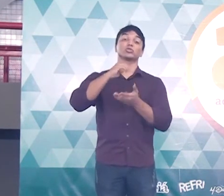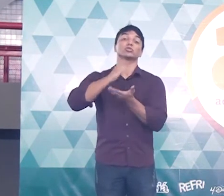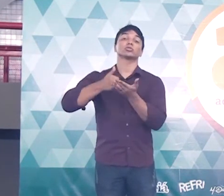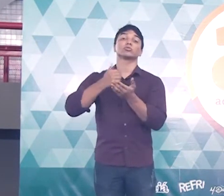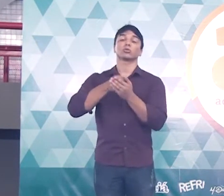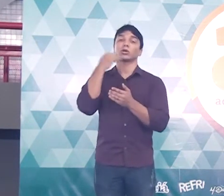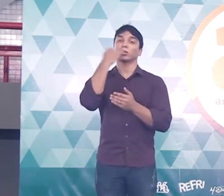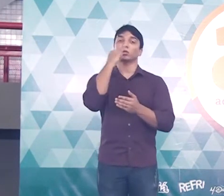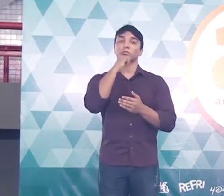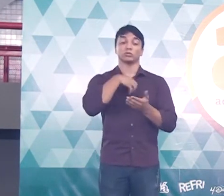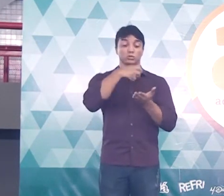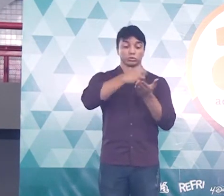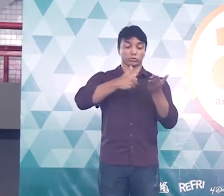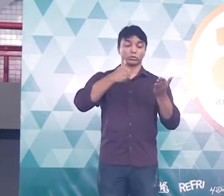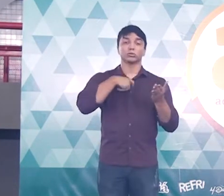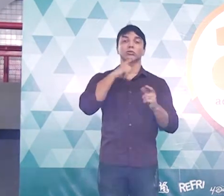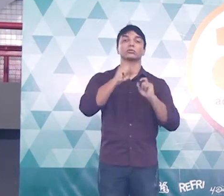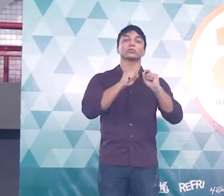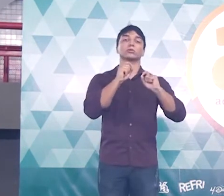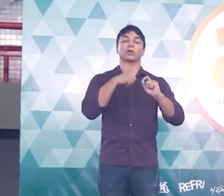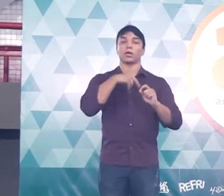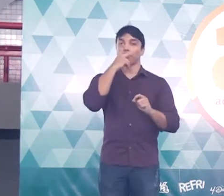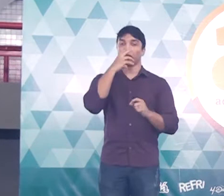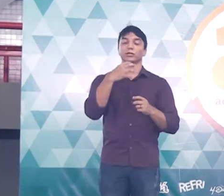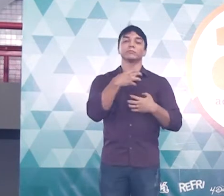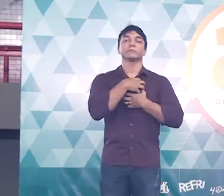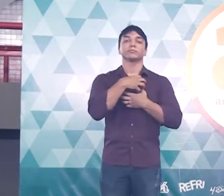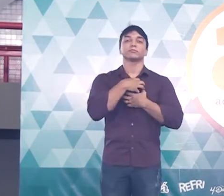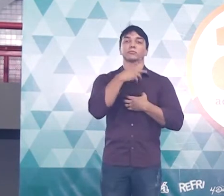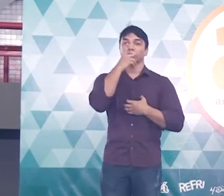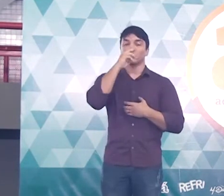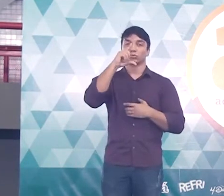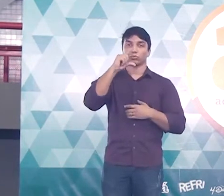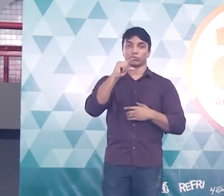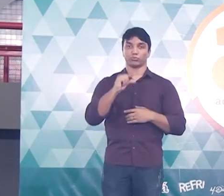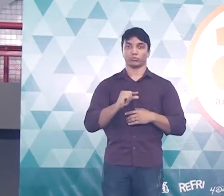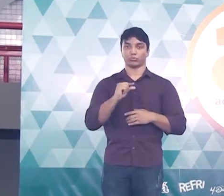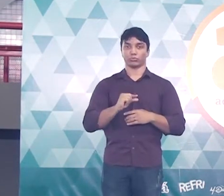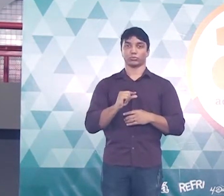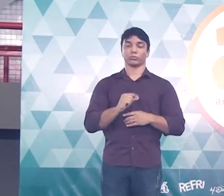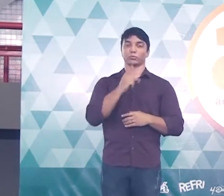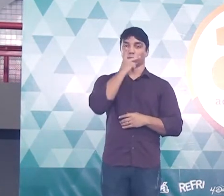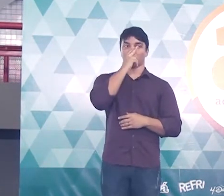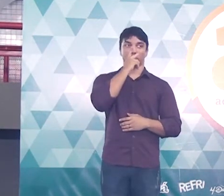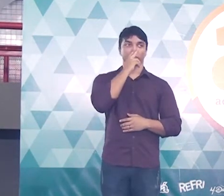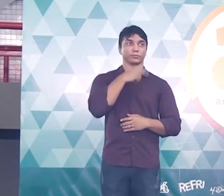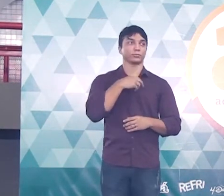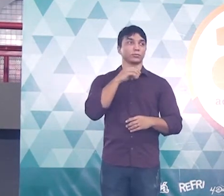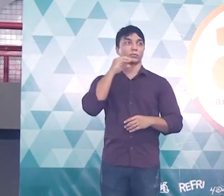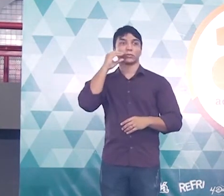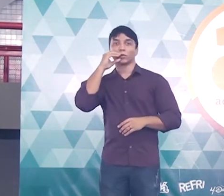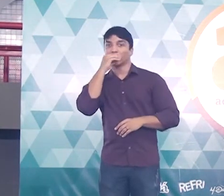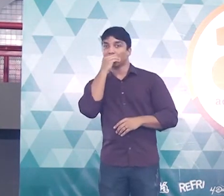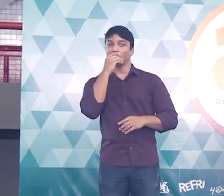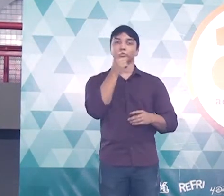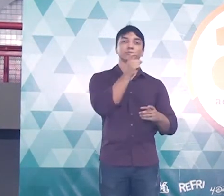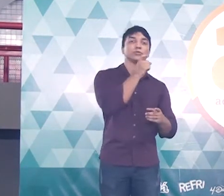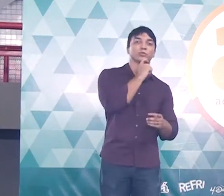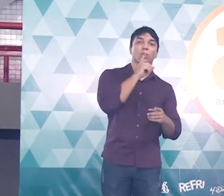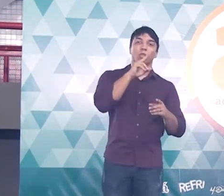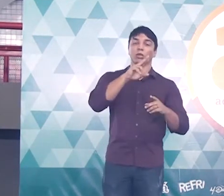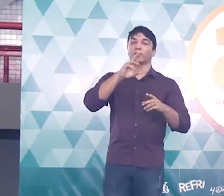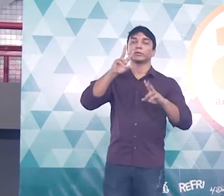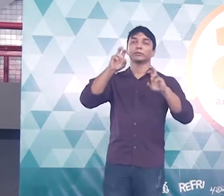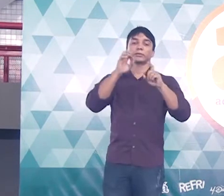mão, consequentemente, vai ter uma sensação térmica de mais frio. Então, quente e frio não tem a ver somente